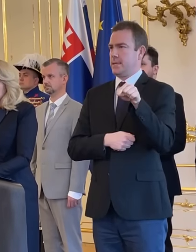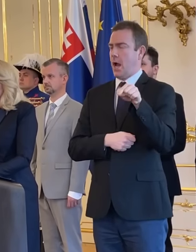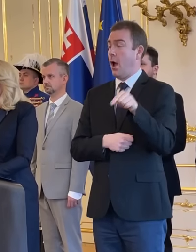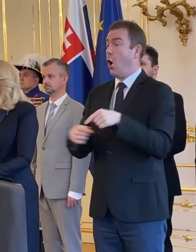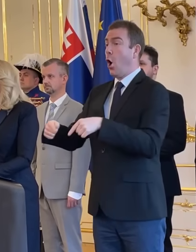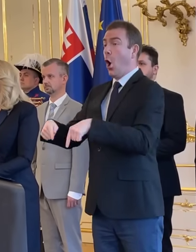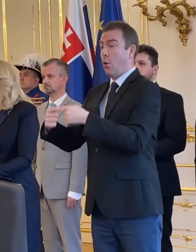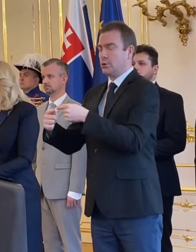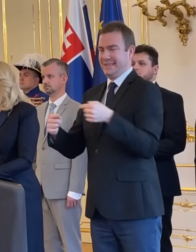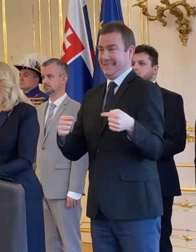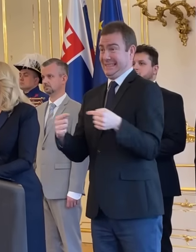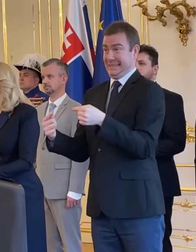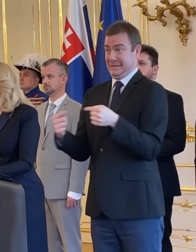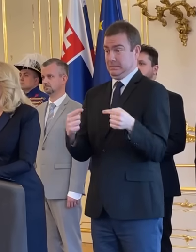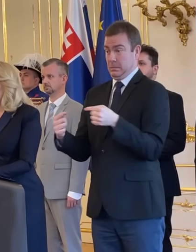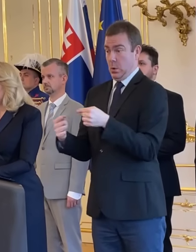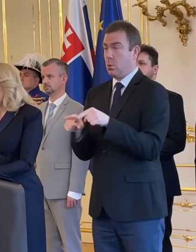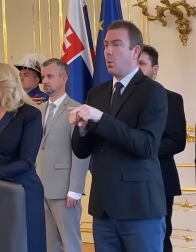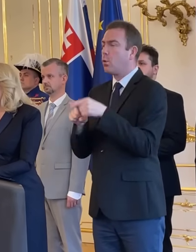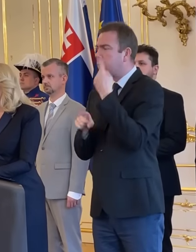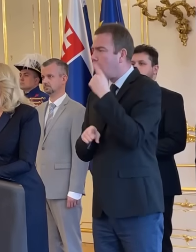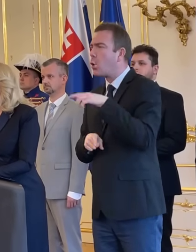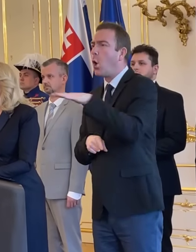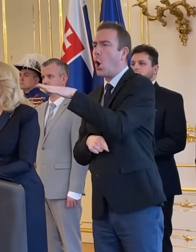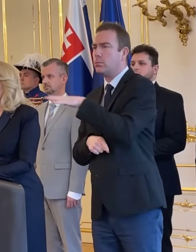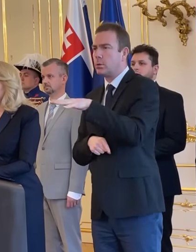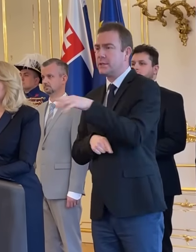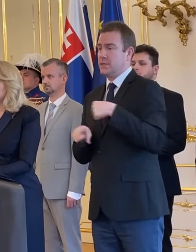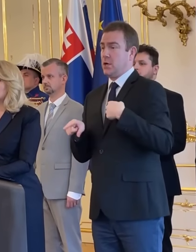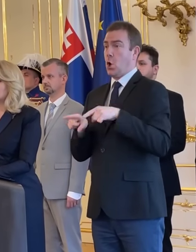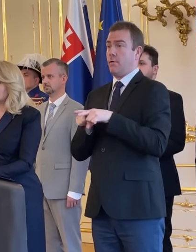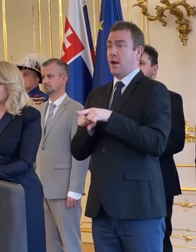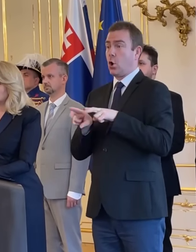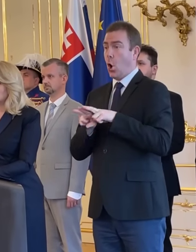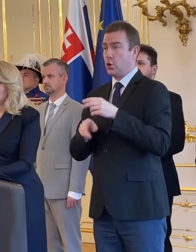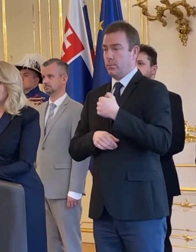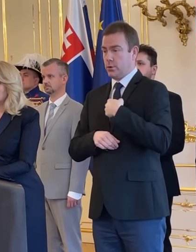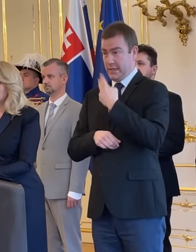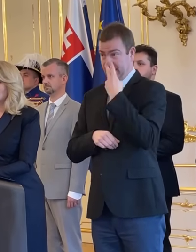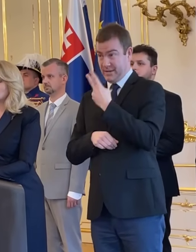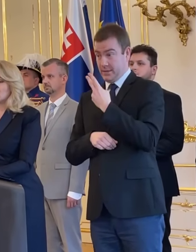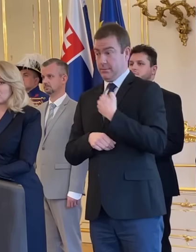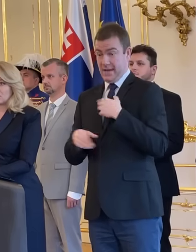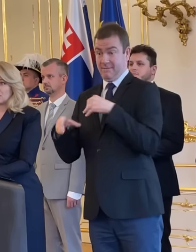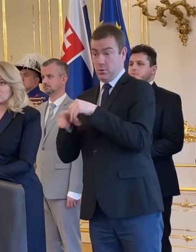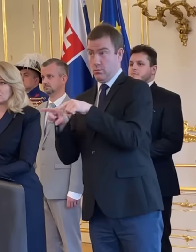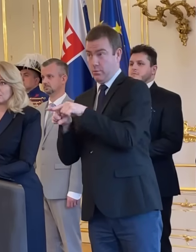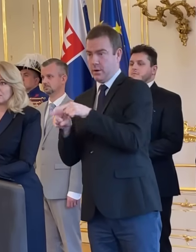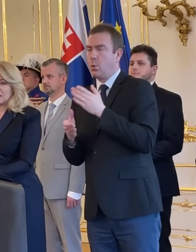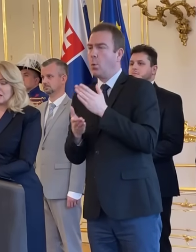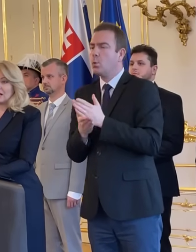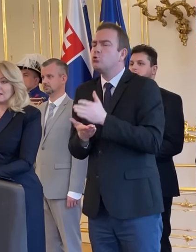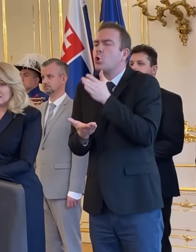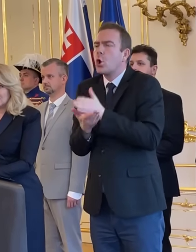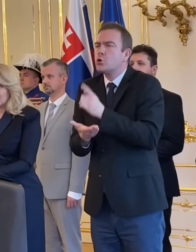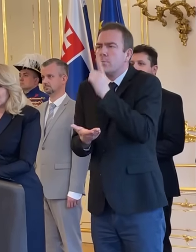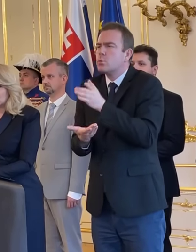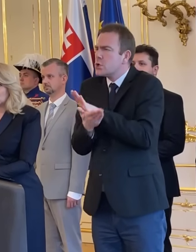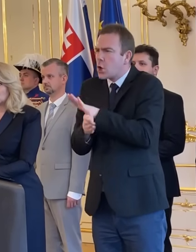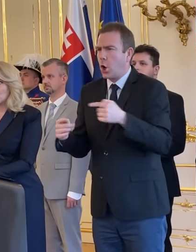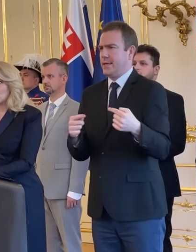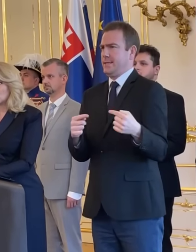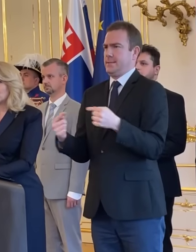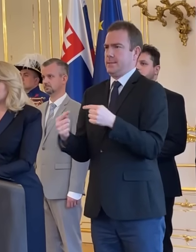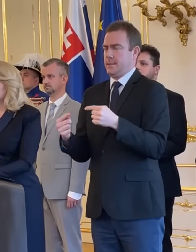a opozíciou mnohými odborníkmi a mnou ako prezidentkou republiky na strane druhej už treba rozseknúť. A